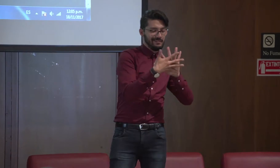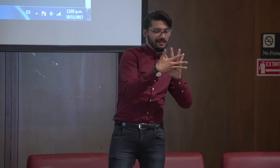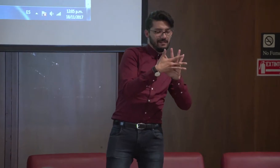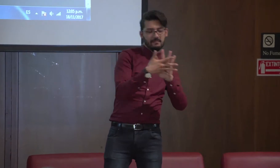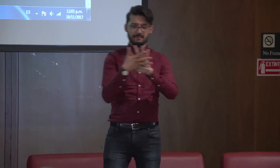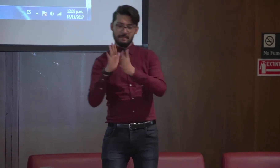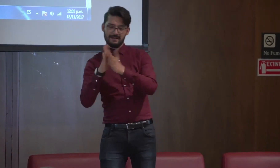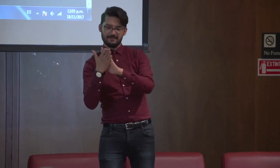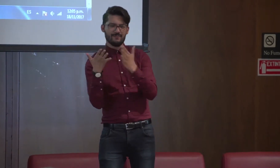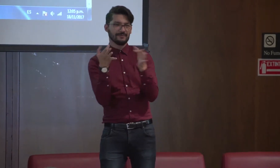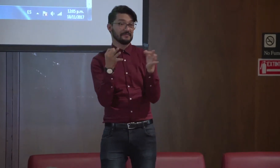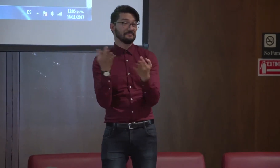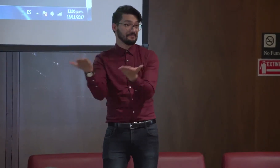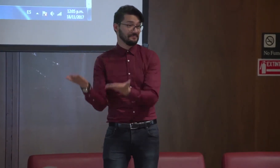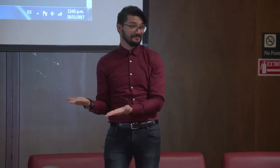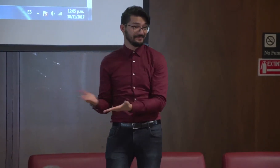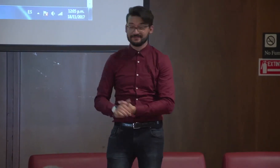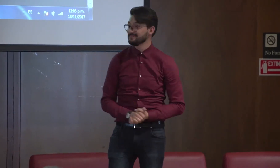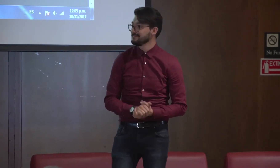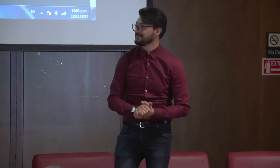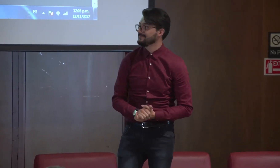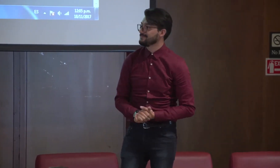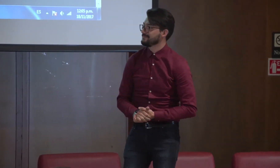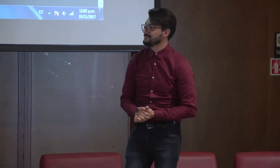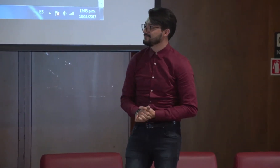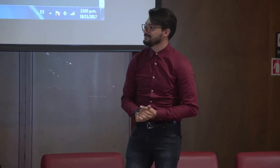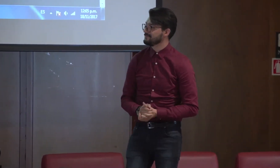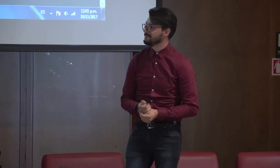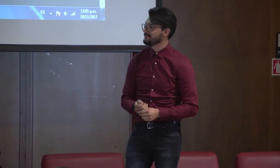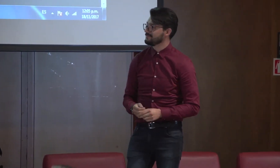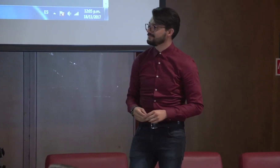quien nos presentará entonces Señas para la Paz. Bienvenida.